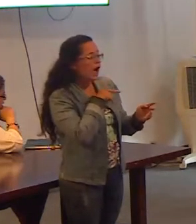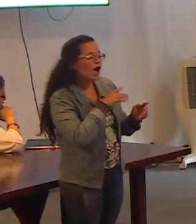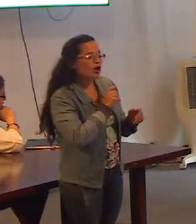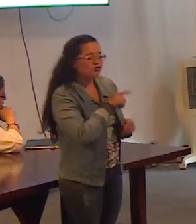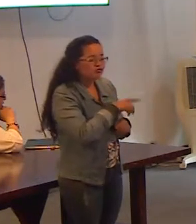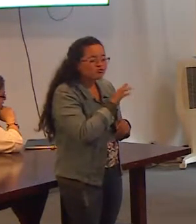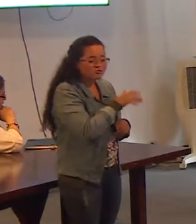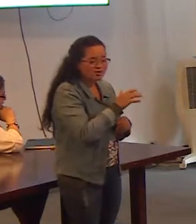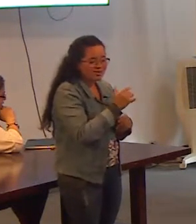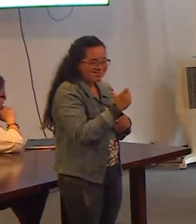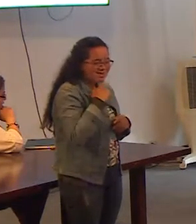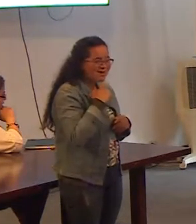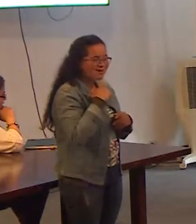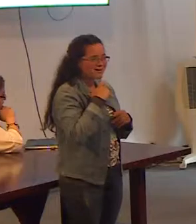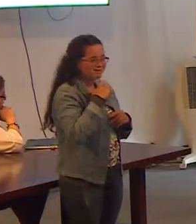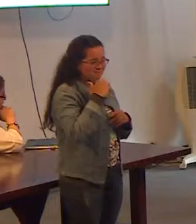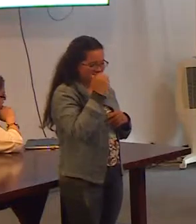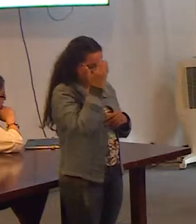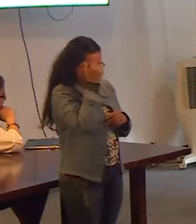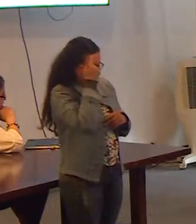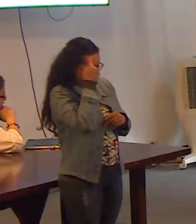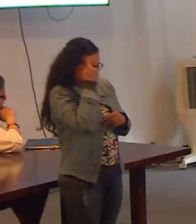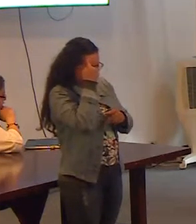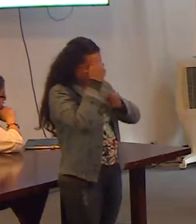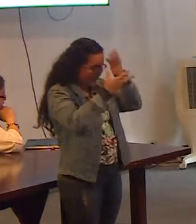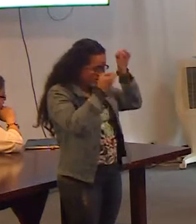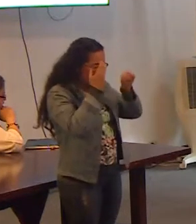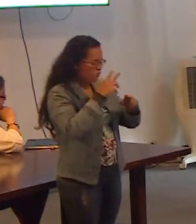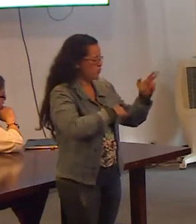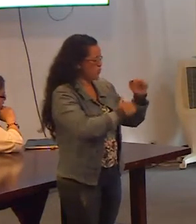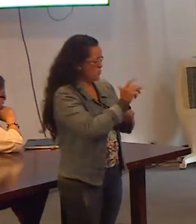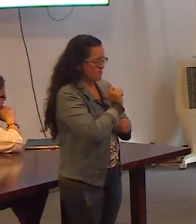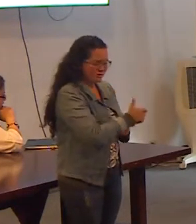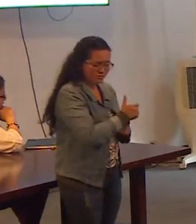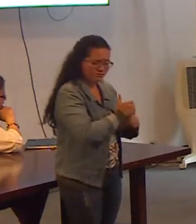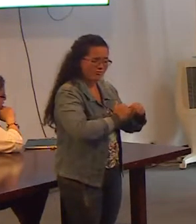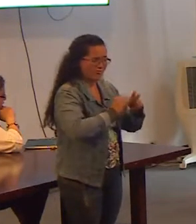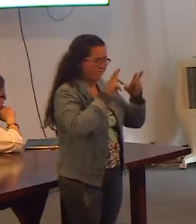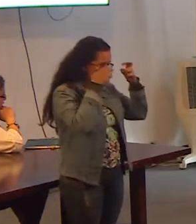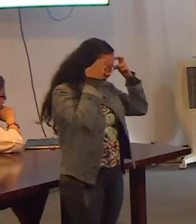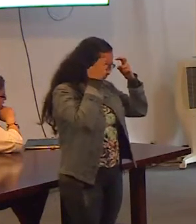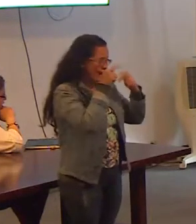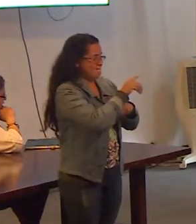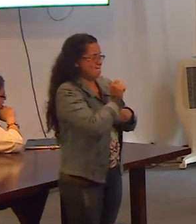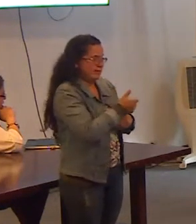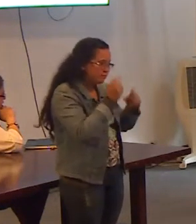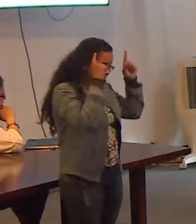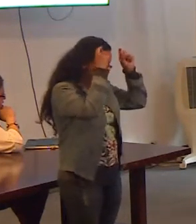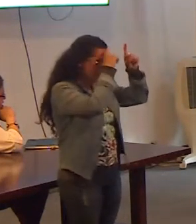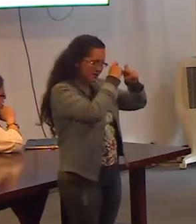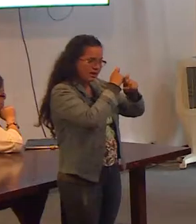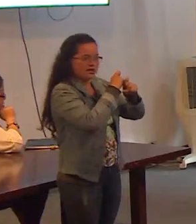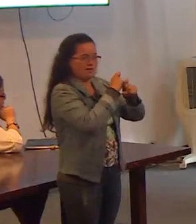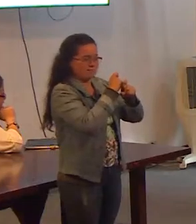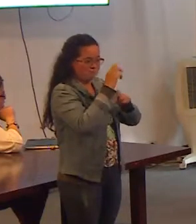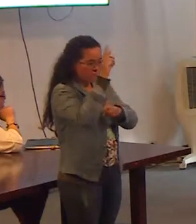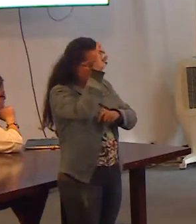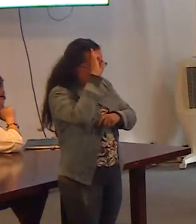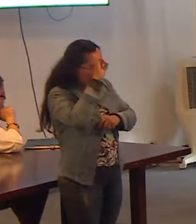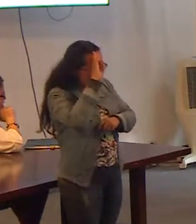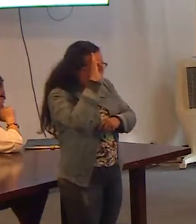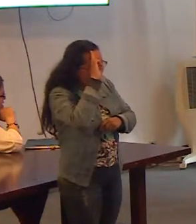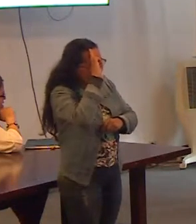pensamiento creativo, quien construye su propio conocimiento, quien reflexiona acerca de este, lo razona y quien